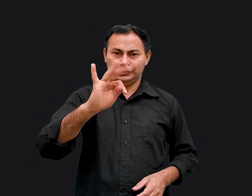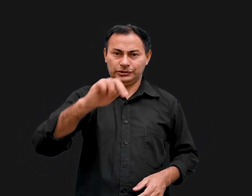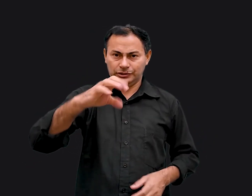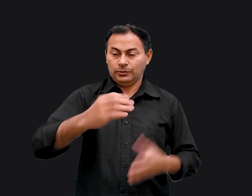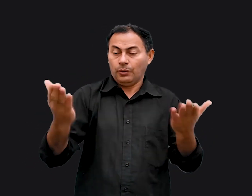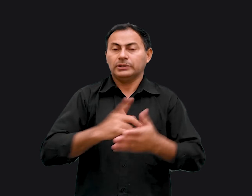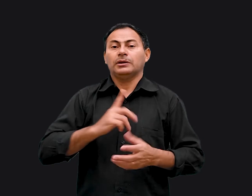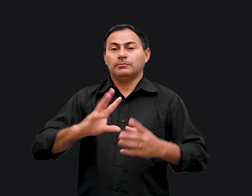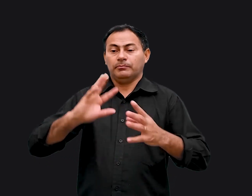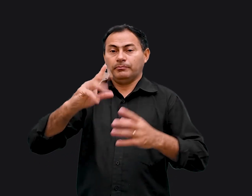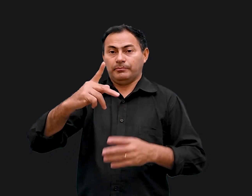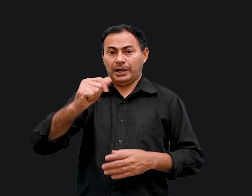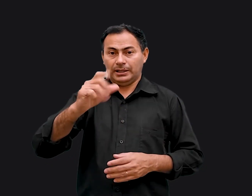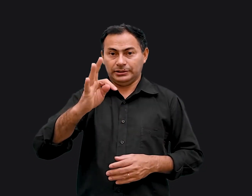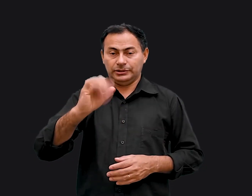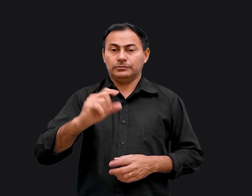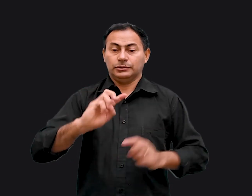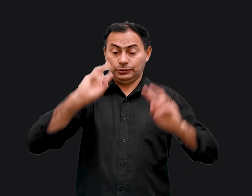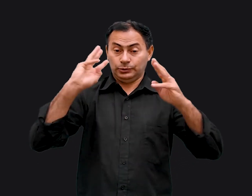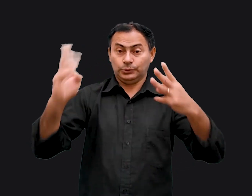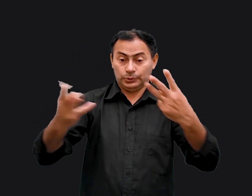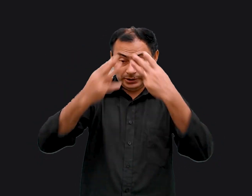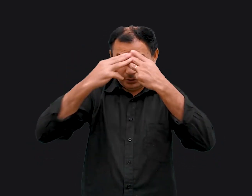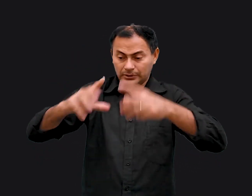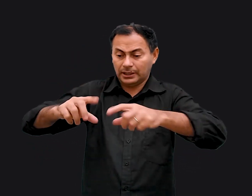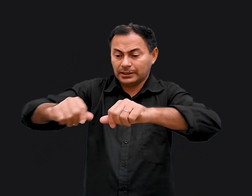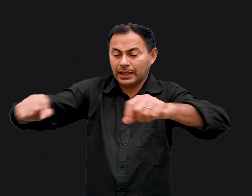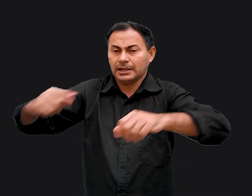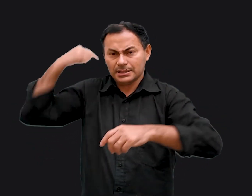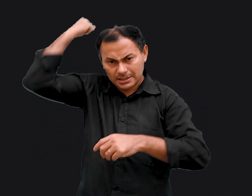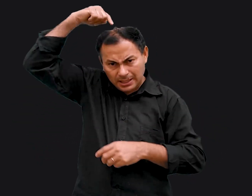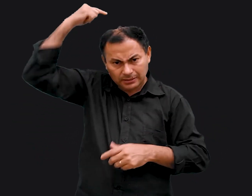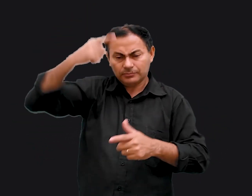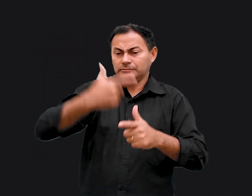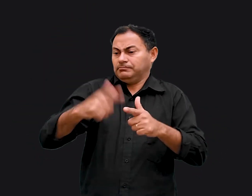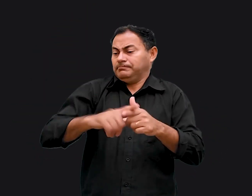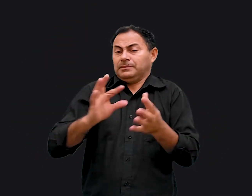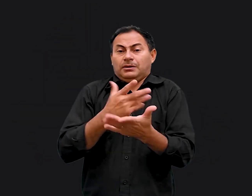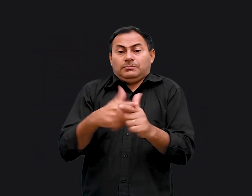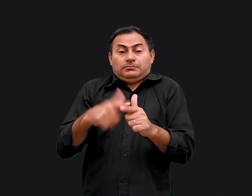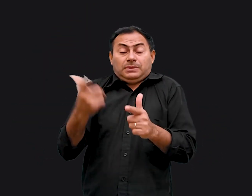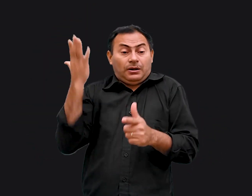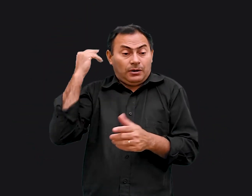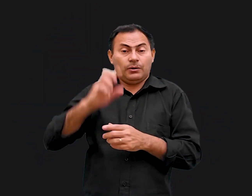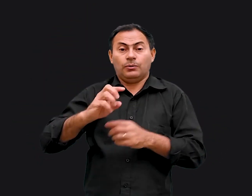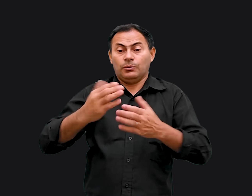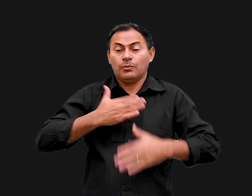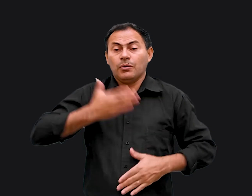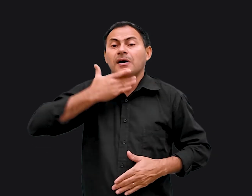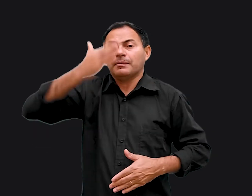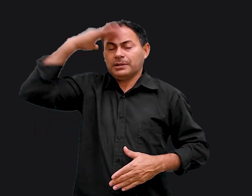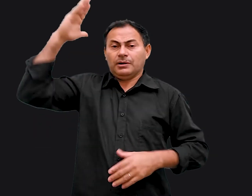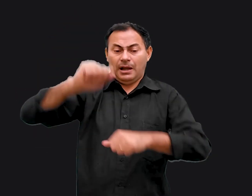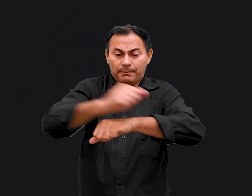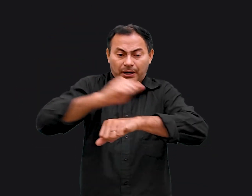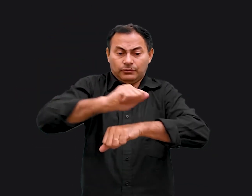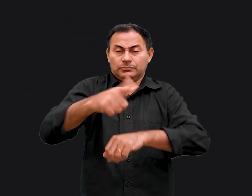temos palestinos e judeus na Terra Santa. Esse é o nosso problema. Não haveria palestinos, os árabes, se Abraão não tivesse